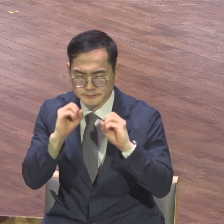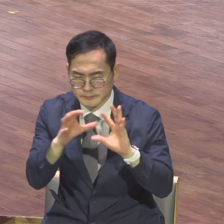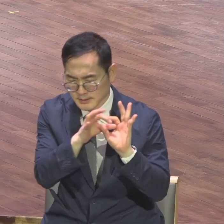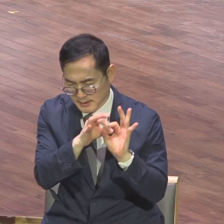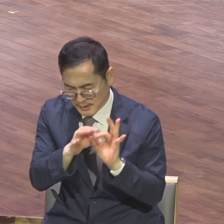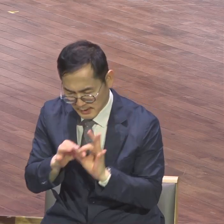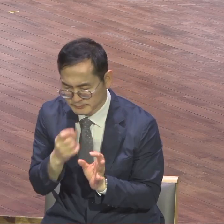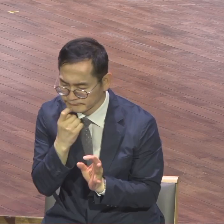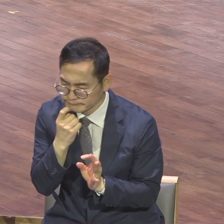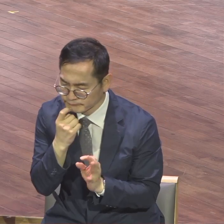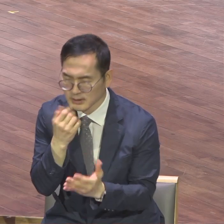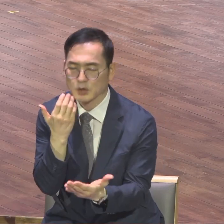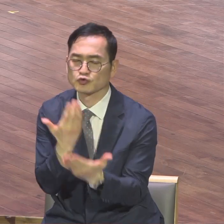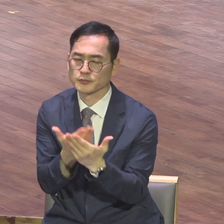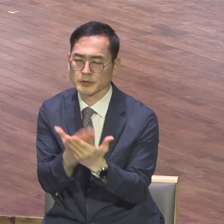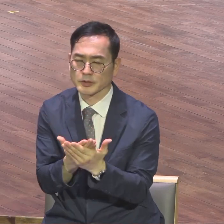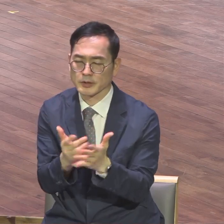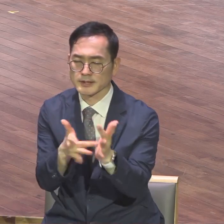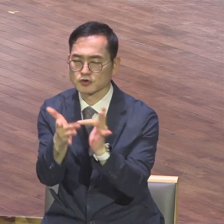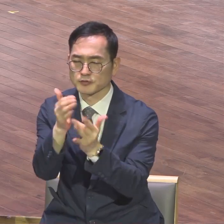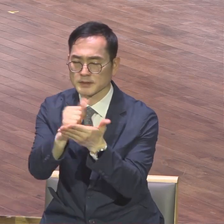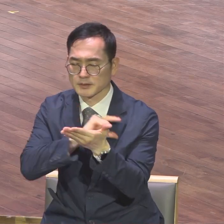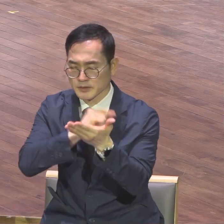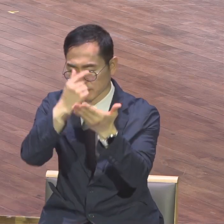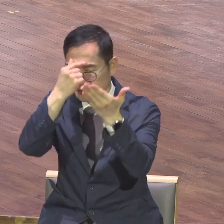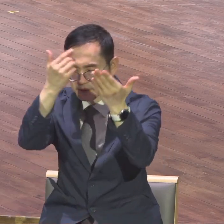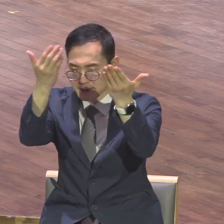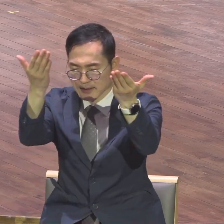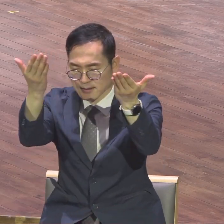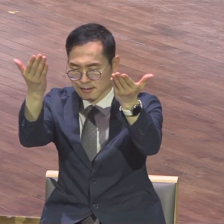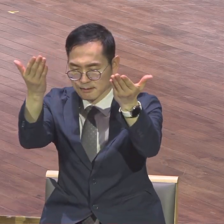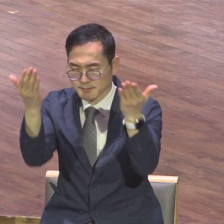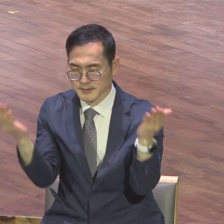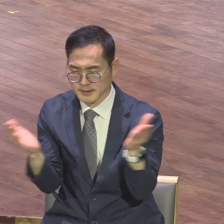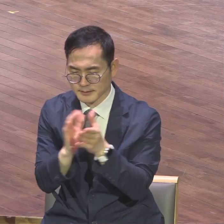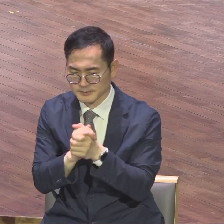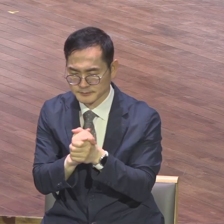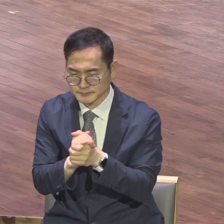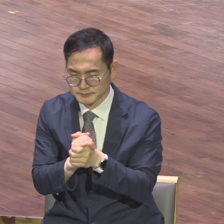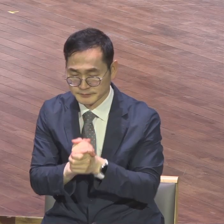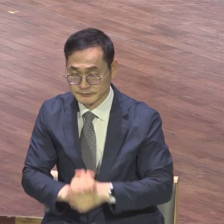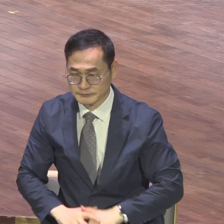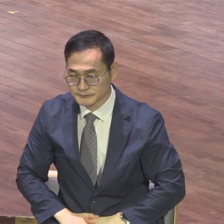받들어 기도합니다. 아멘. 황금은 온라인과